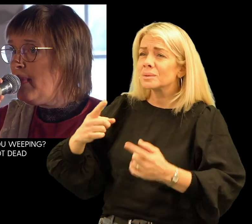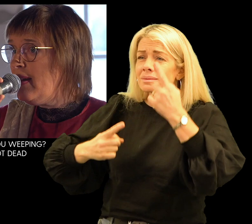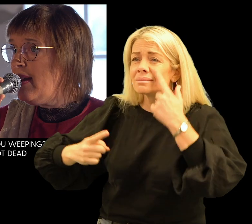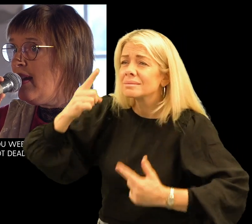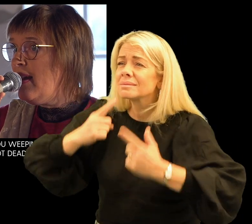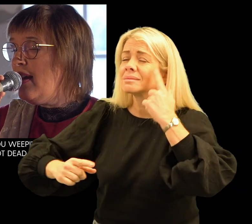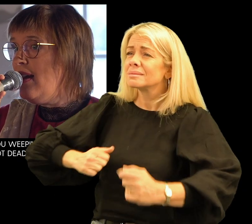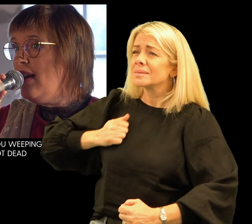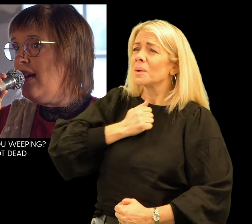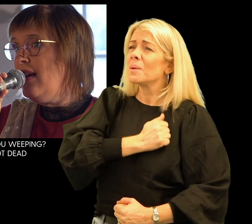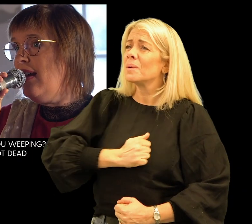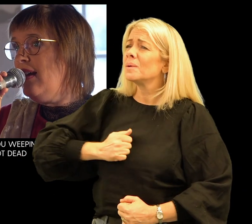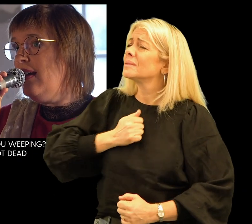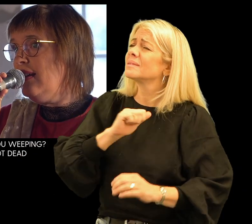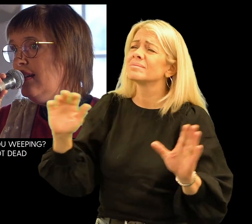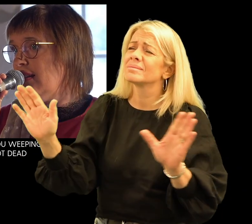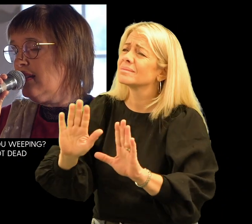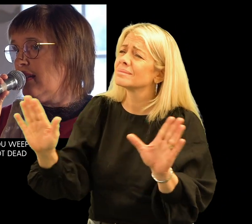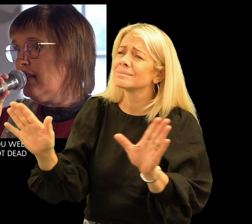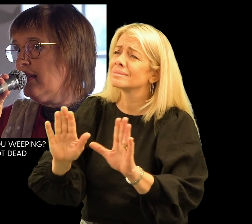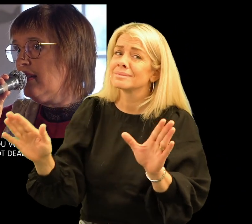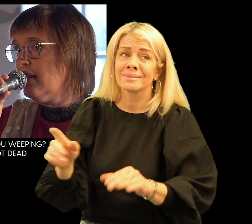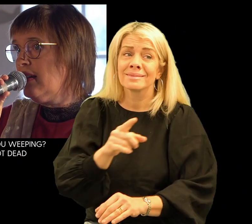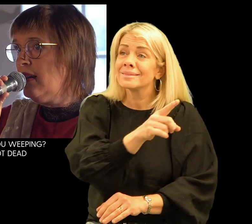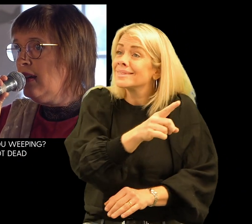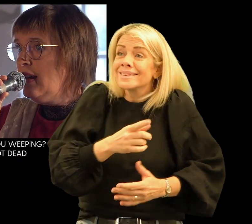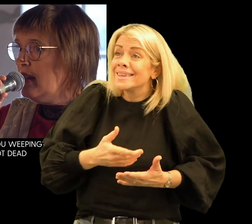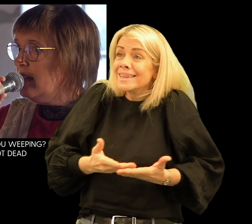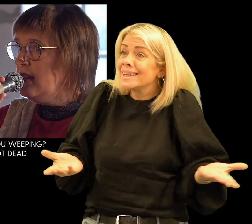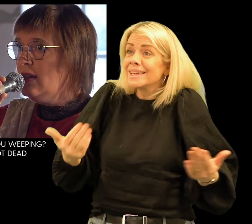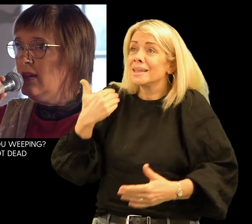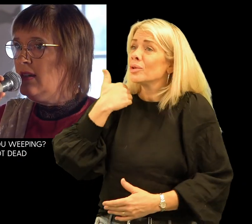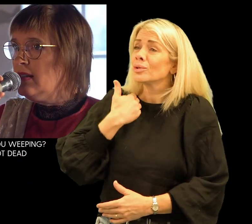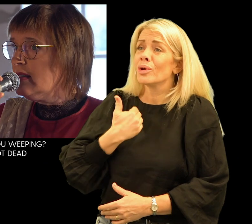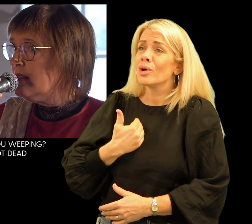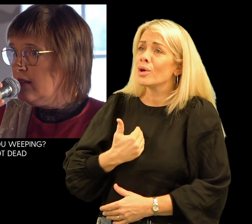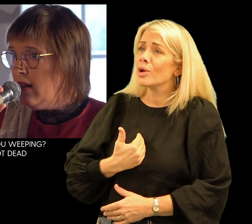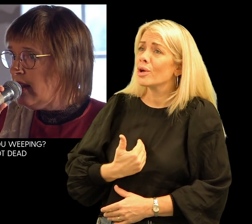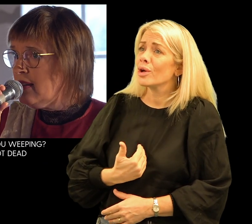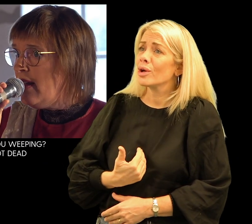Peace.